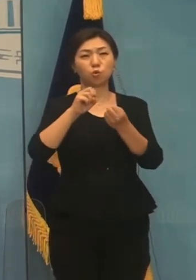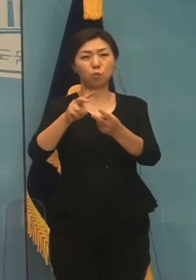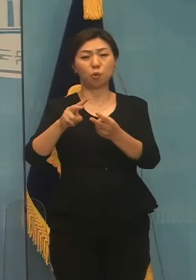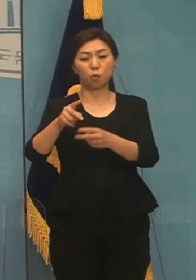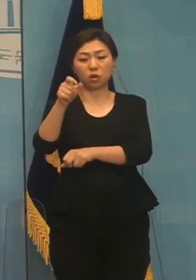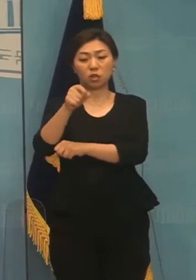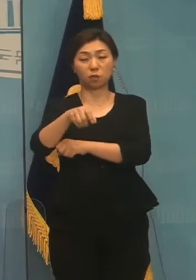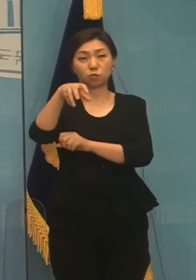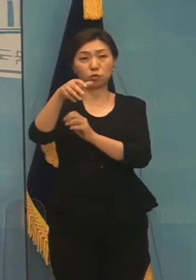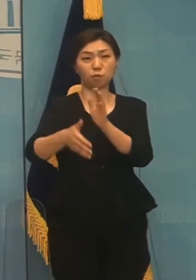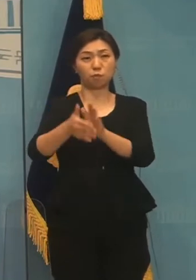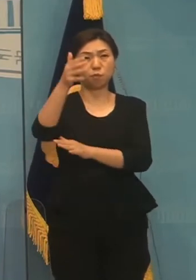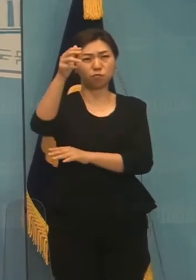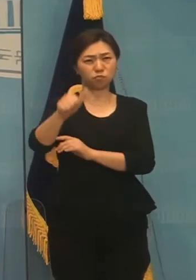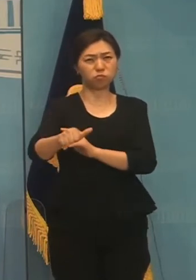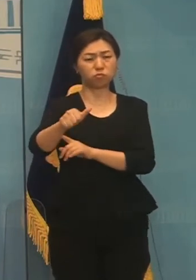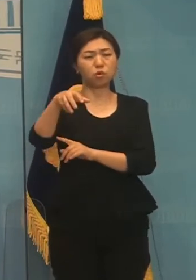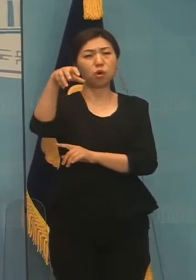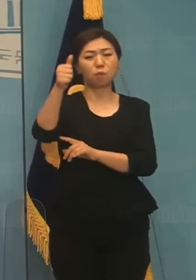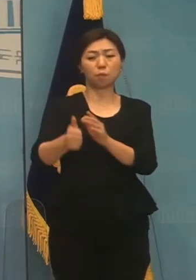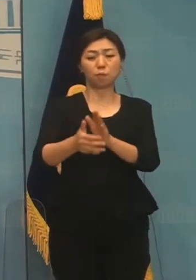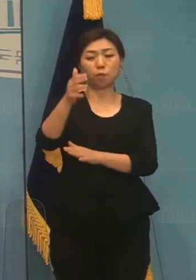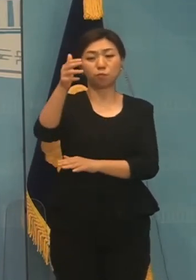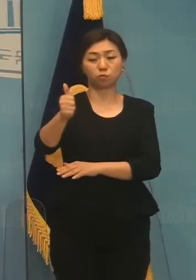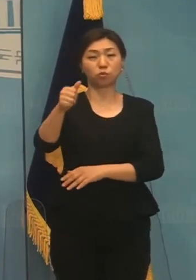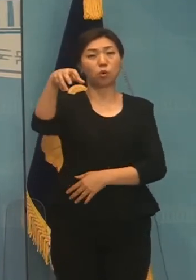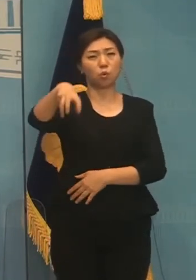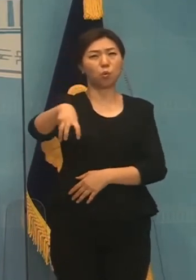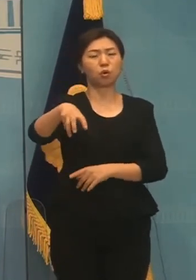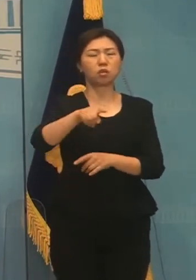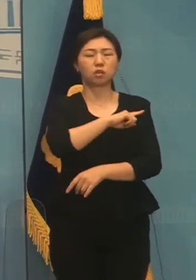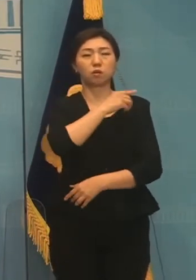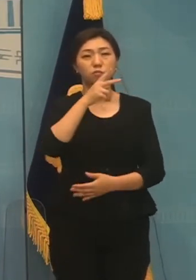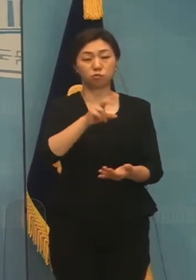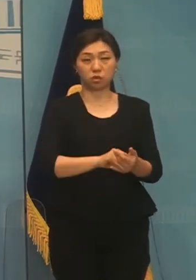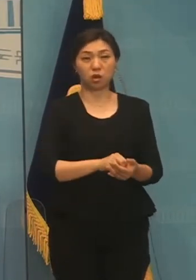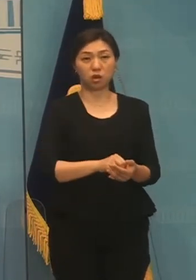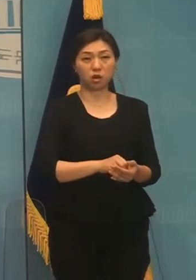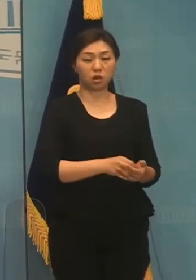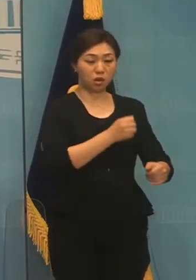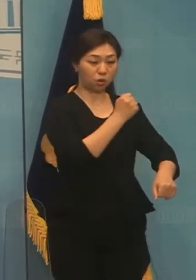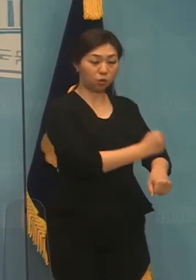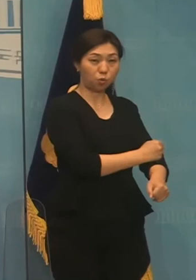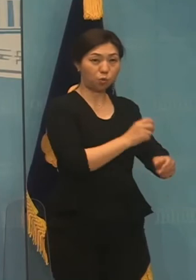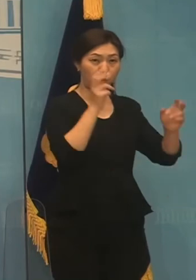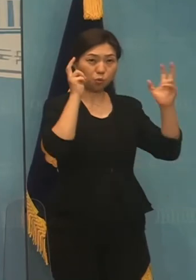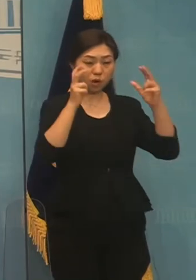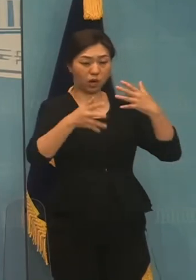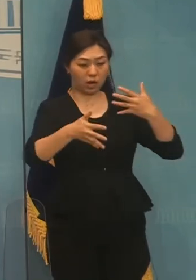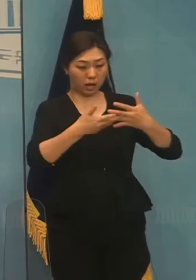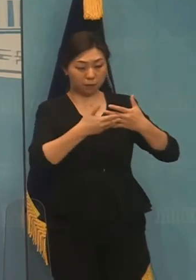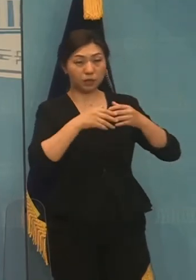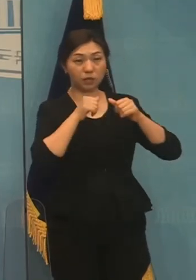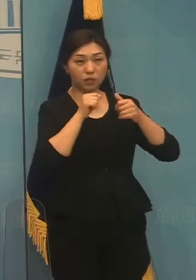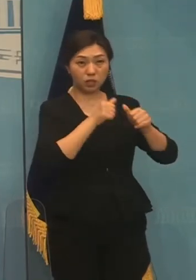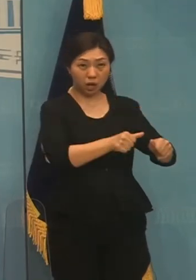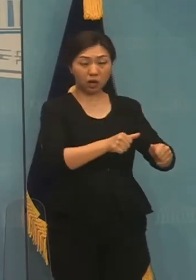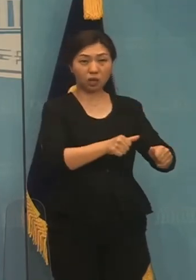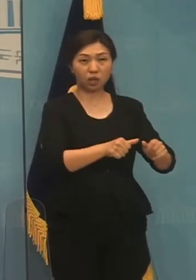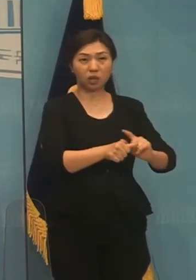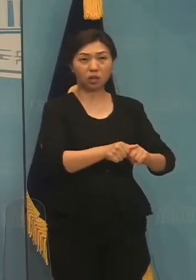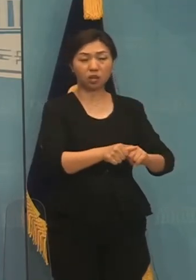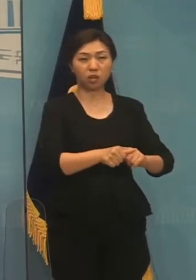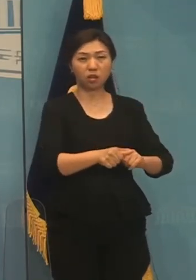알려져 더욱더 놀랐습니다. 합의문에 노사협의에 따라 우정사업본부가 이행계획을